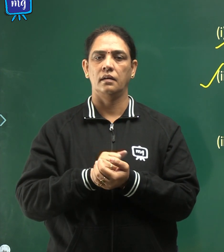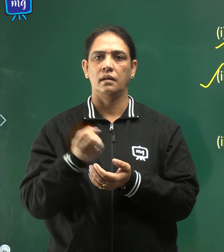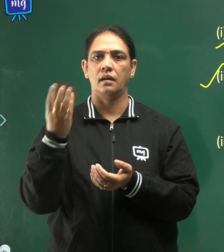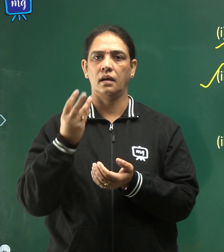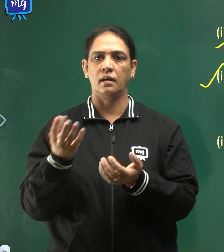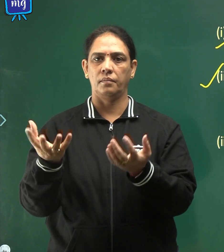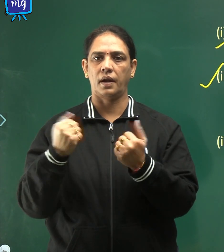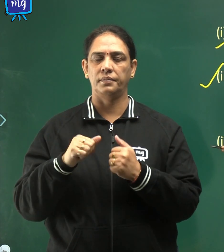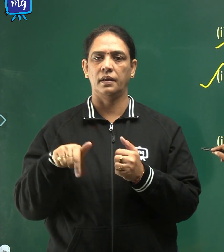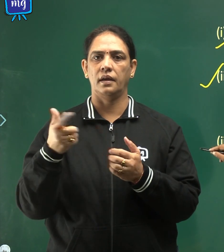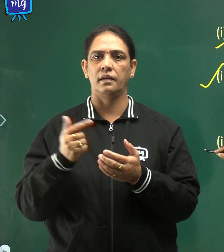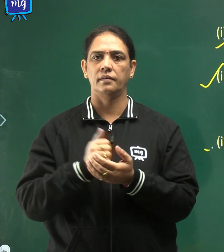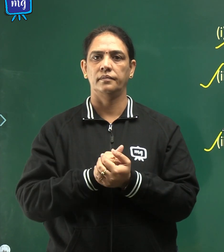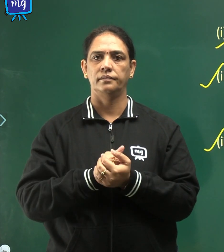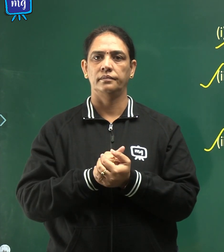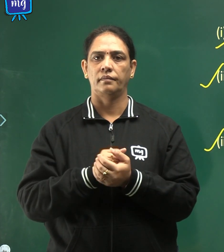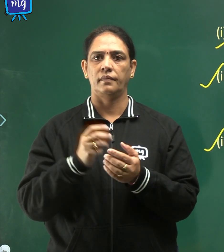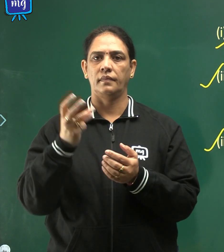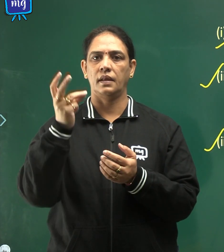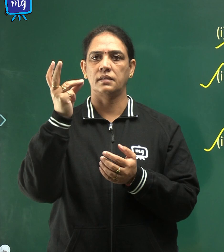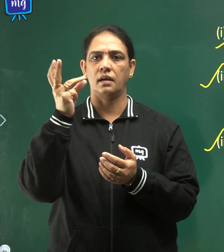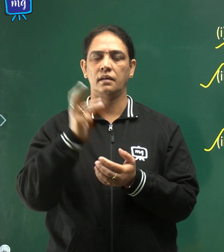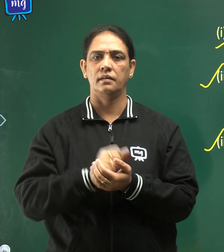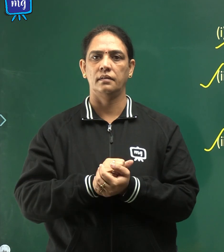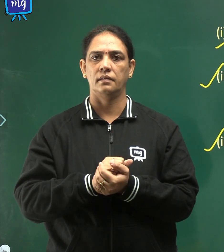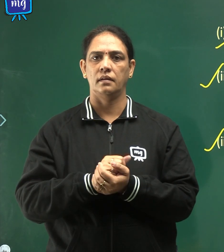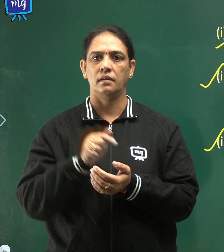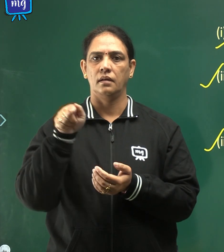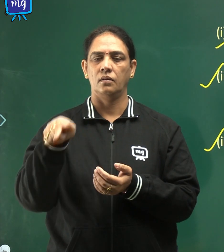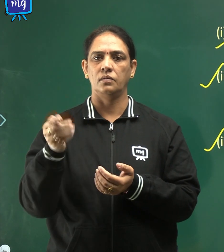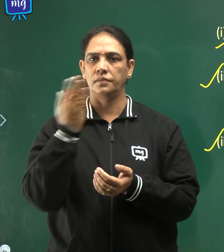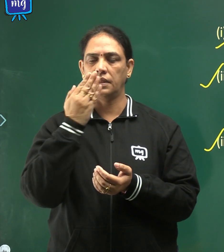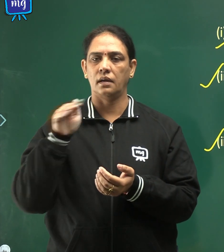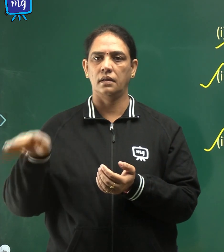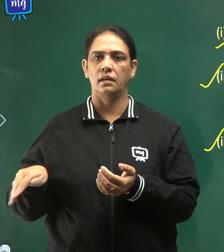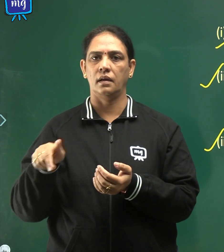अंक प्राप्त किए। तीसरा, उस विद्यार्थी ने